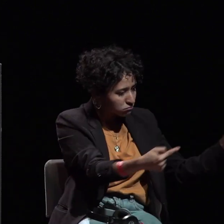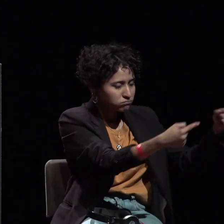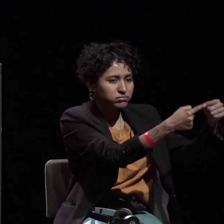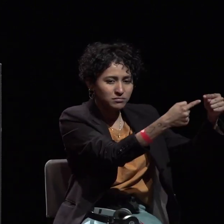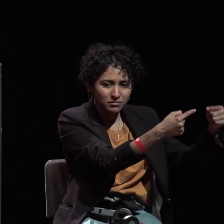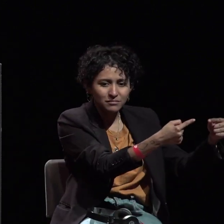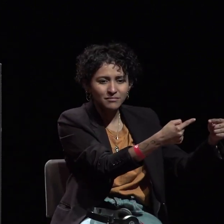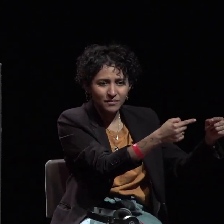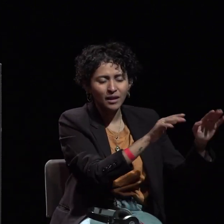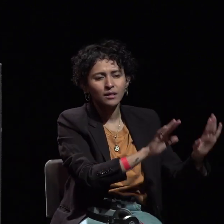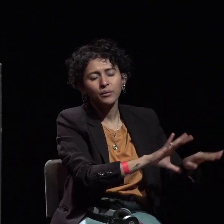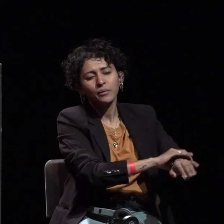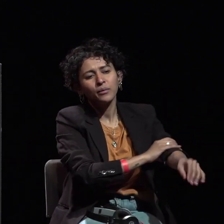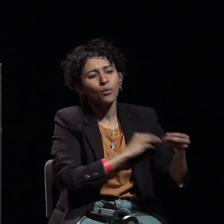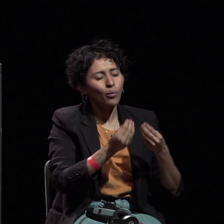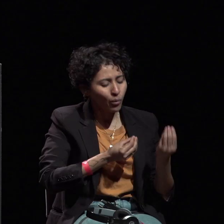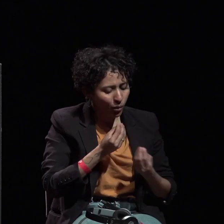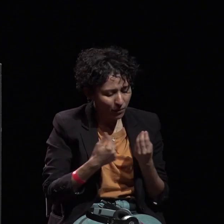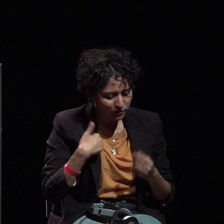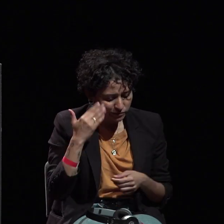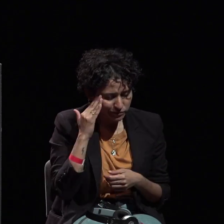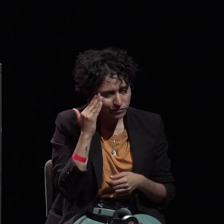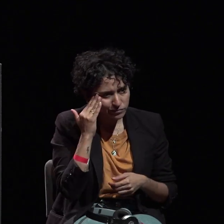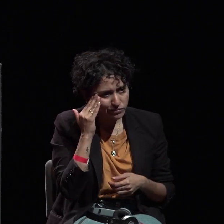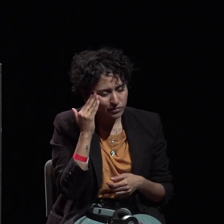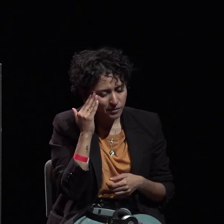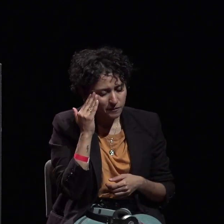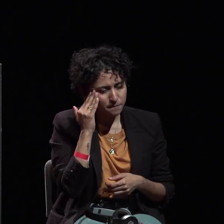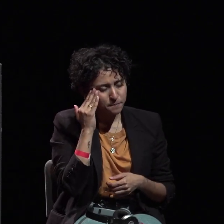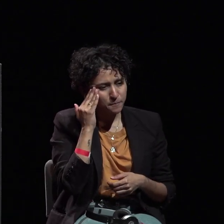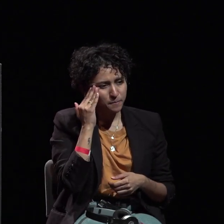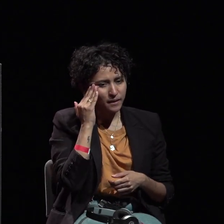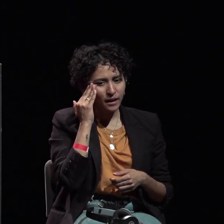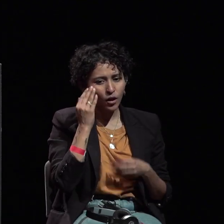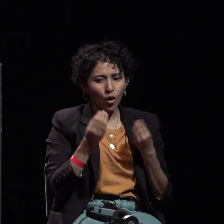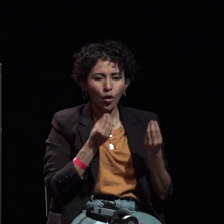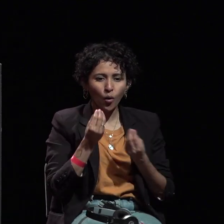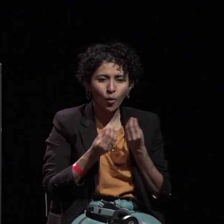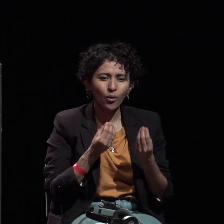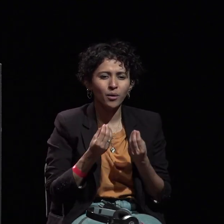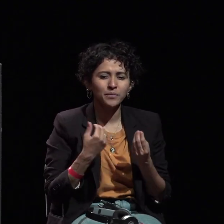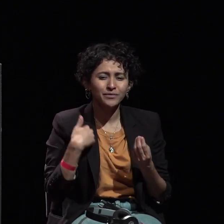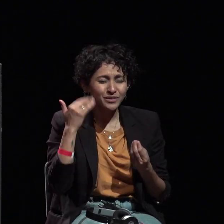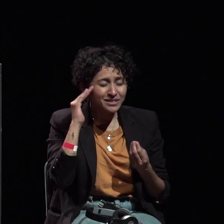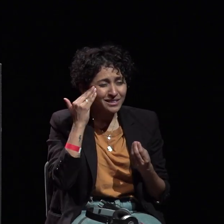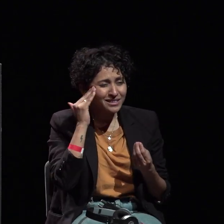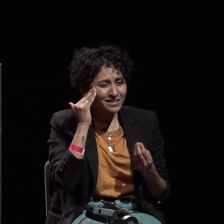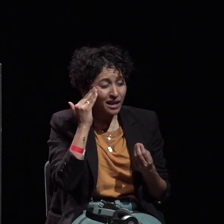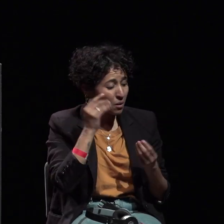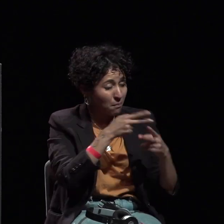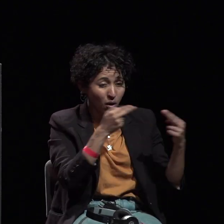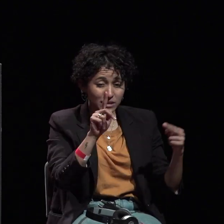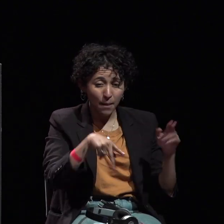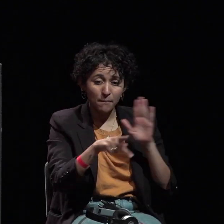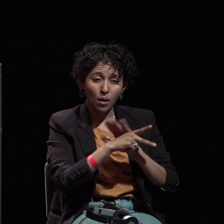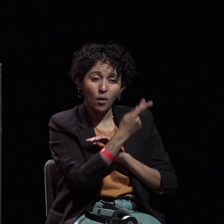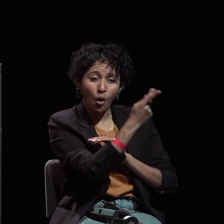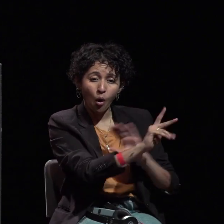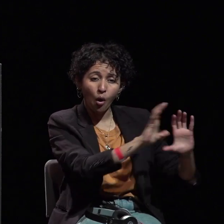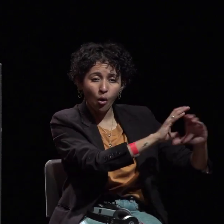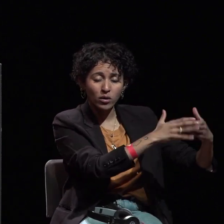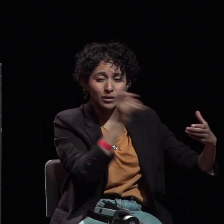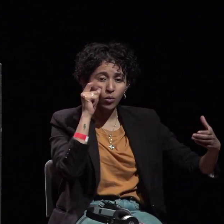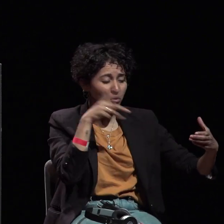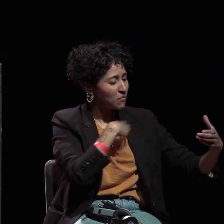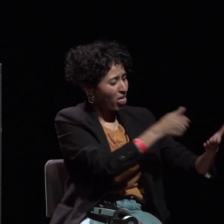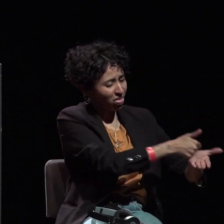qual recairíamos novamente nos pressupostos do sujeito e da sua centralidade das suas respectivas instituições, né. E é isso